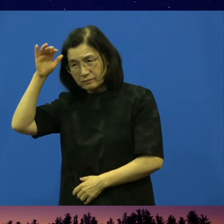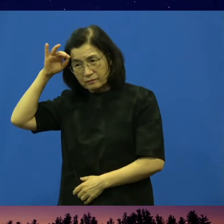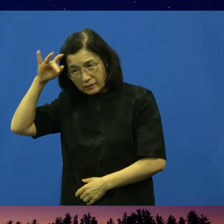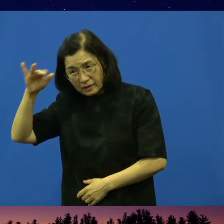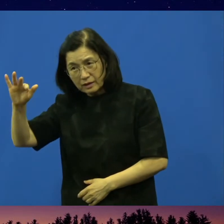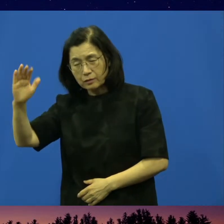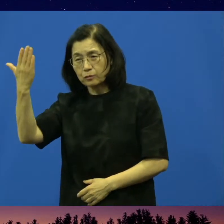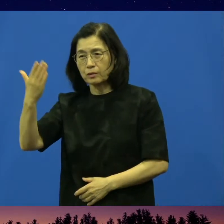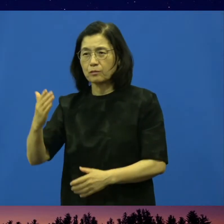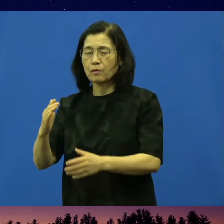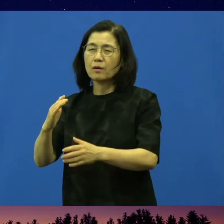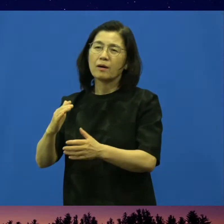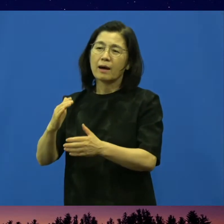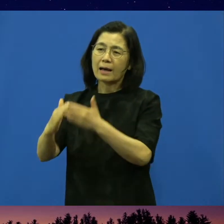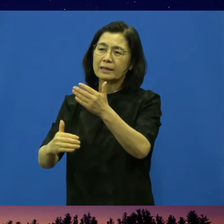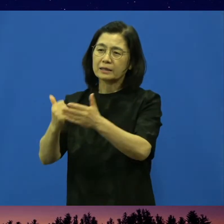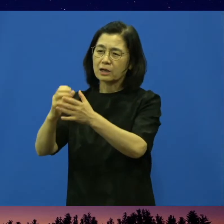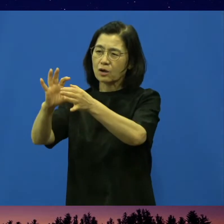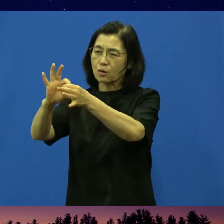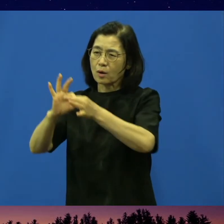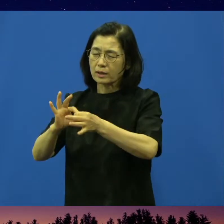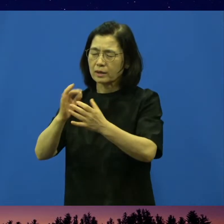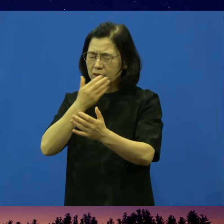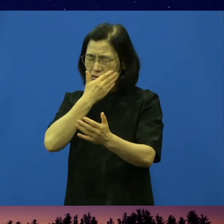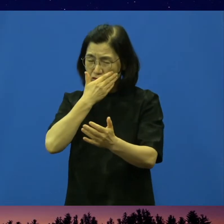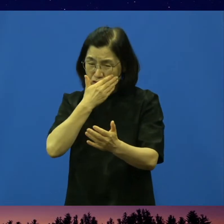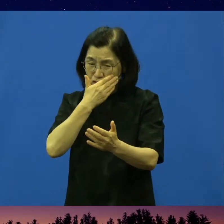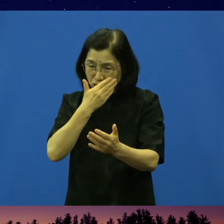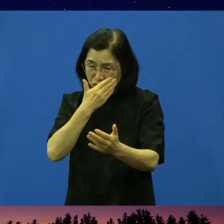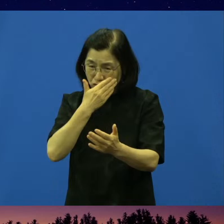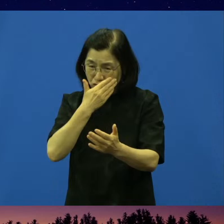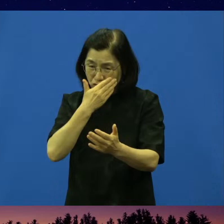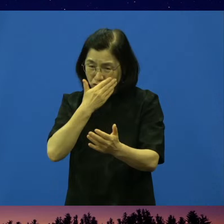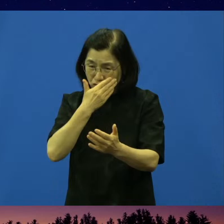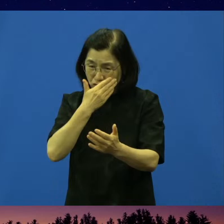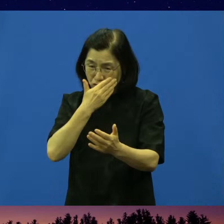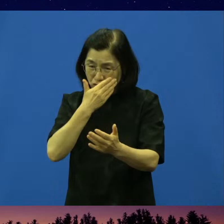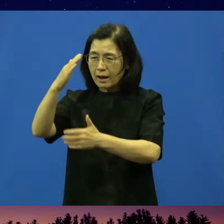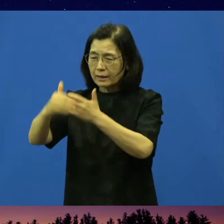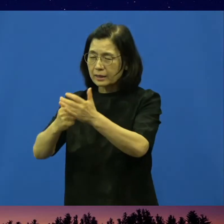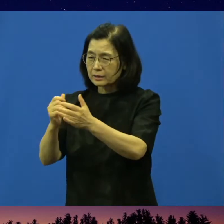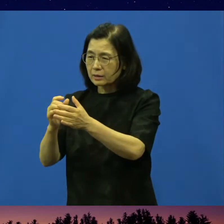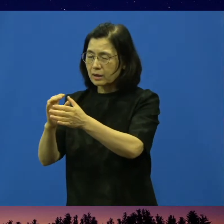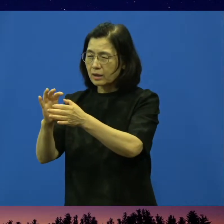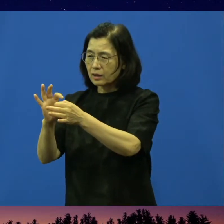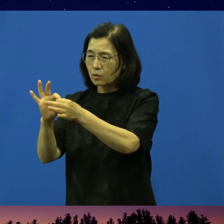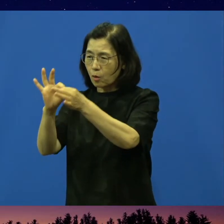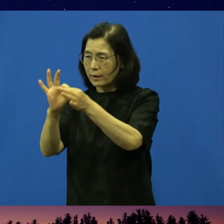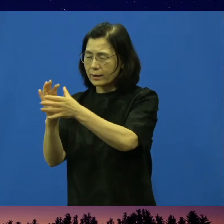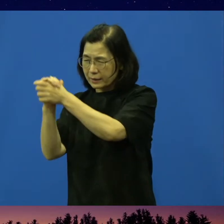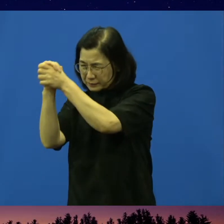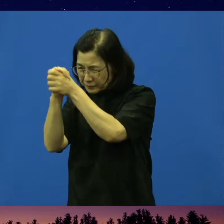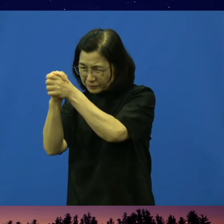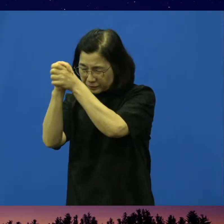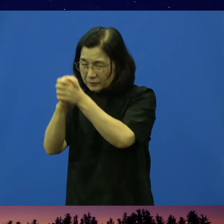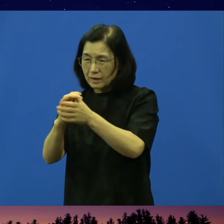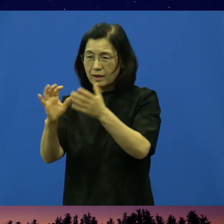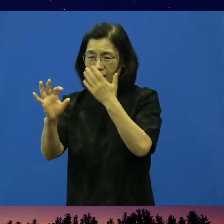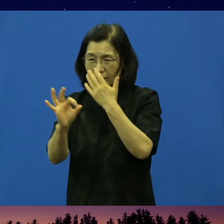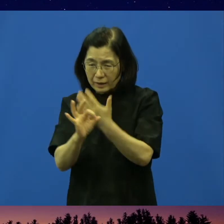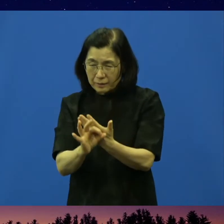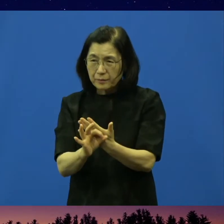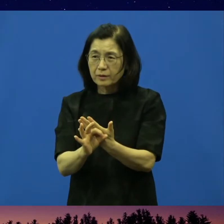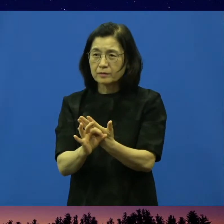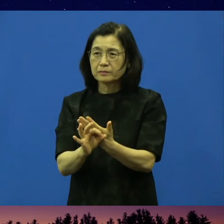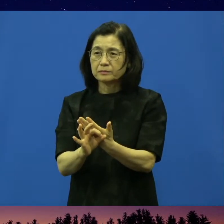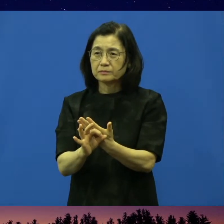하나님과의 관계에 모든 게 달려있어요. 우리의 안정감은 눈에 보이는 것으로 인하여 주어지는 것이 아니라 하나님과의